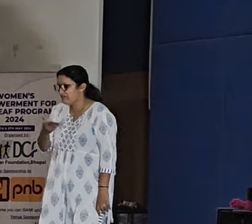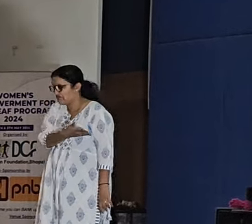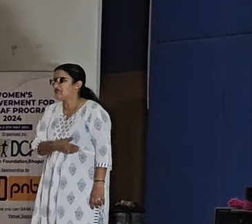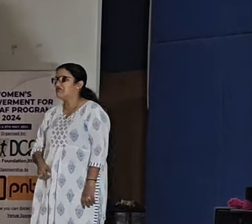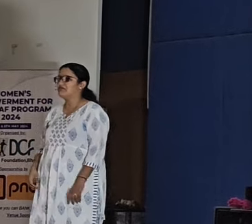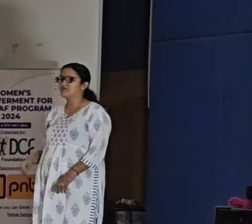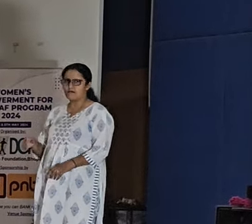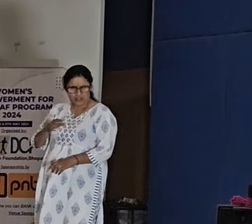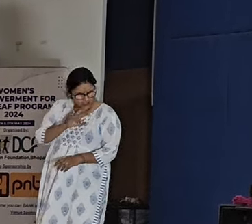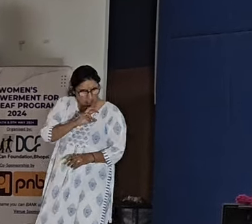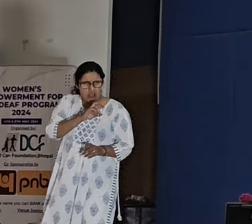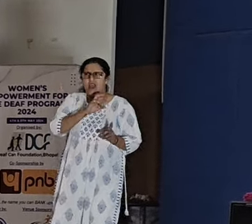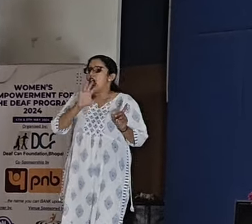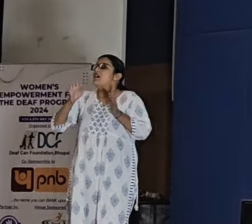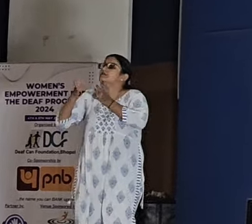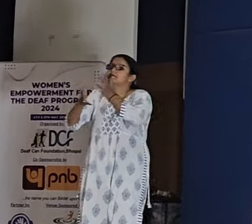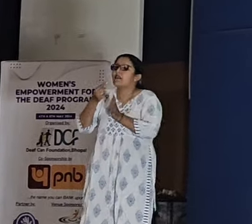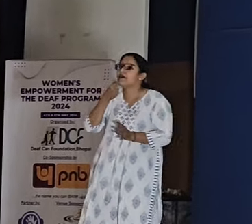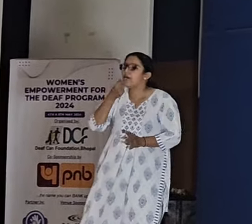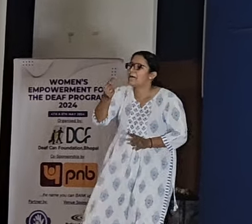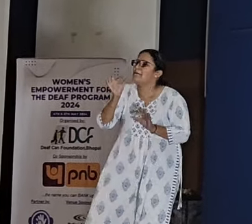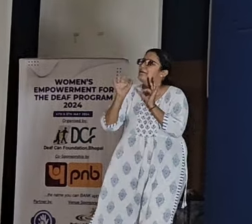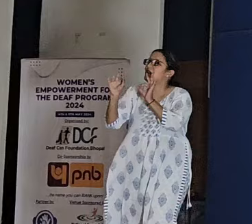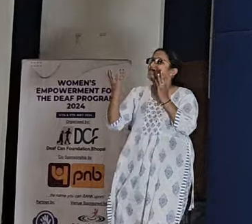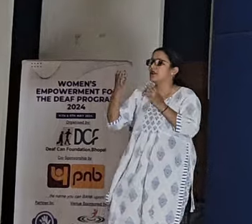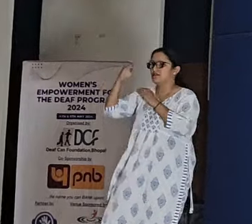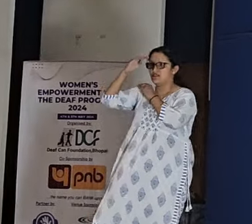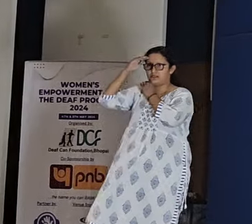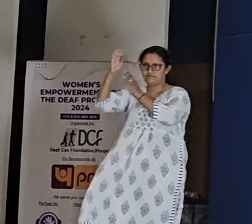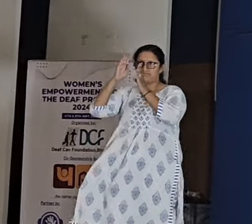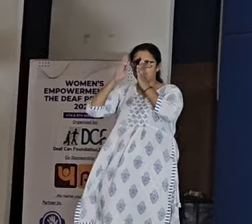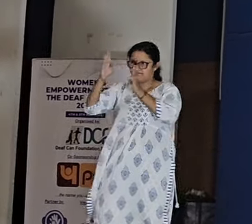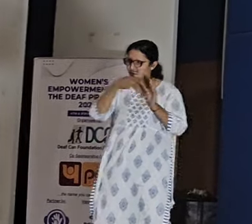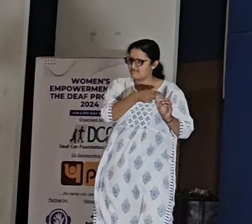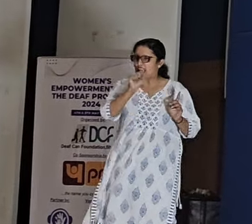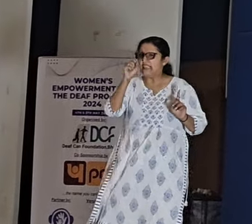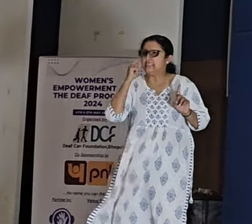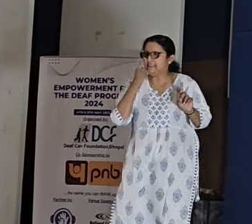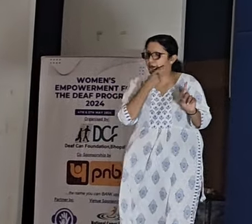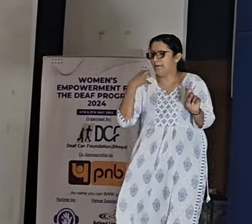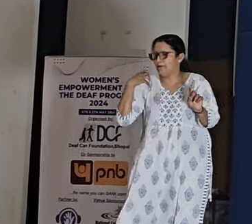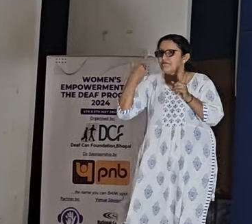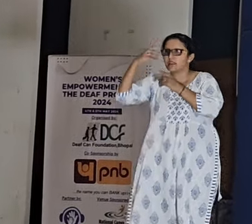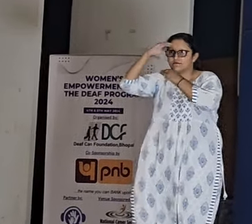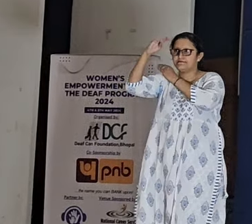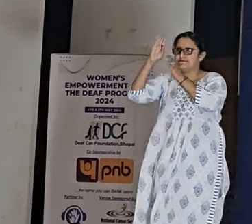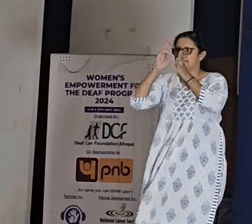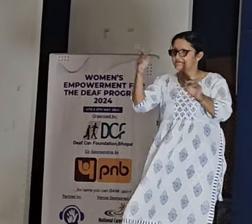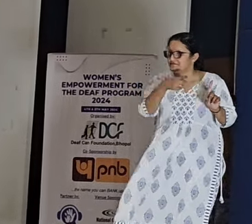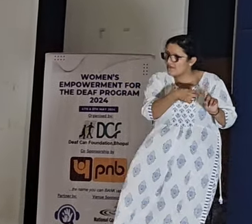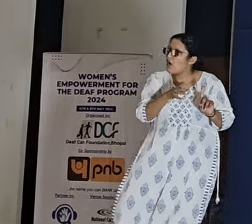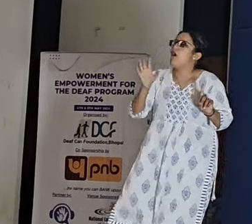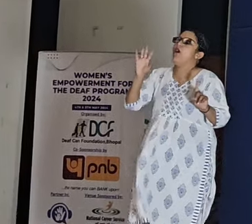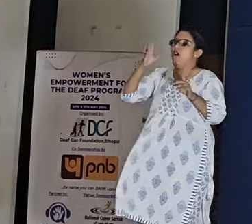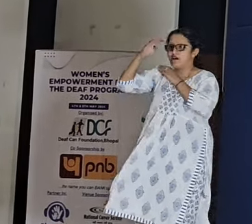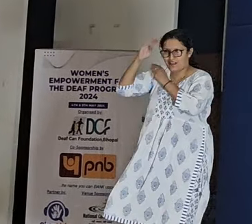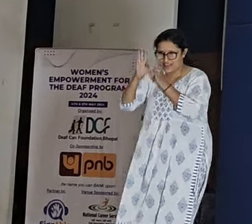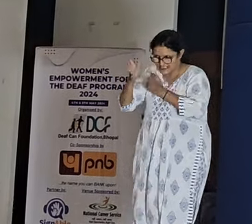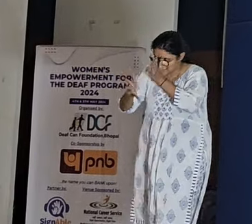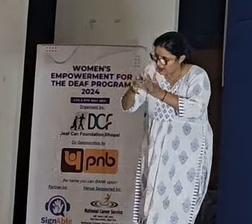सारे लोग ना डेफ लोग ऐसे होते हैं अरे इसको तो पब्लिक तैयार करके मतलब ये वर्ड यूज करना है इसको ऐसे डी मोटिवेट करना काफी